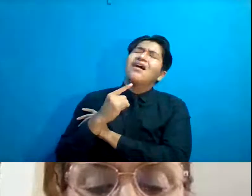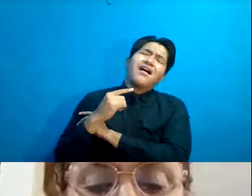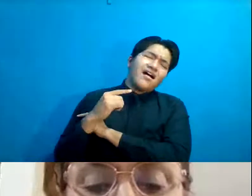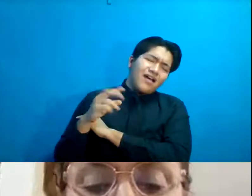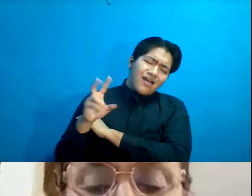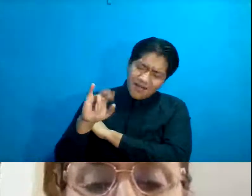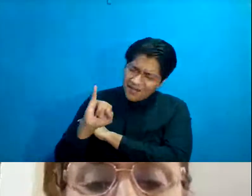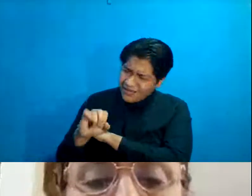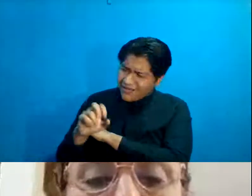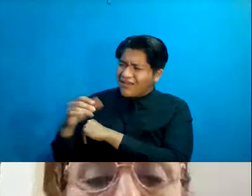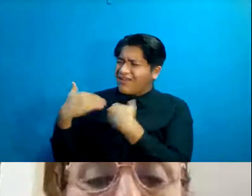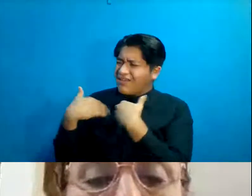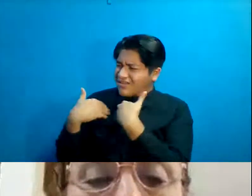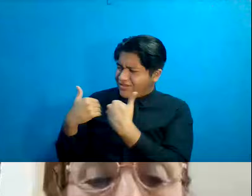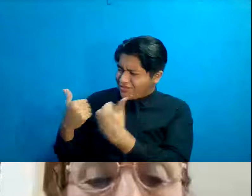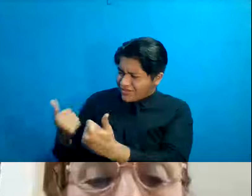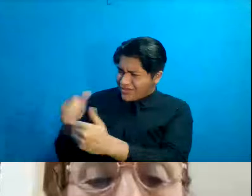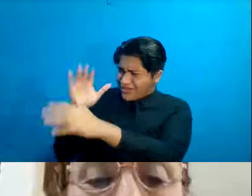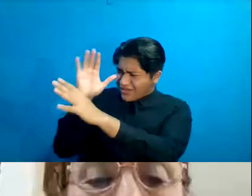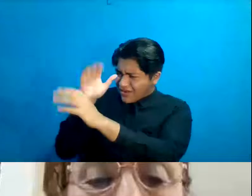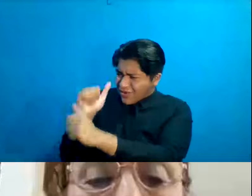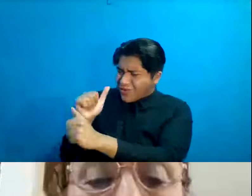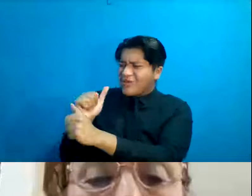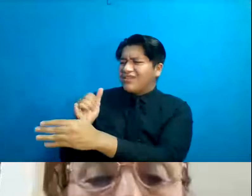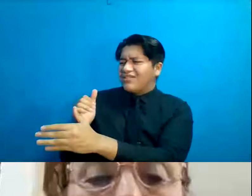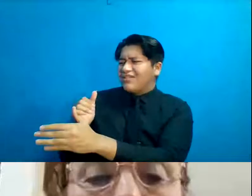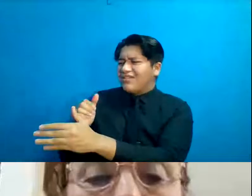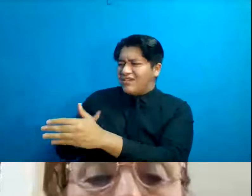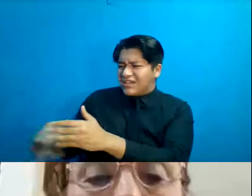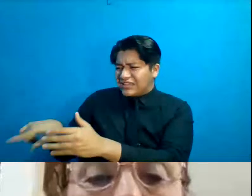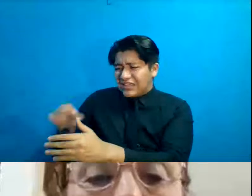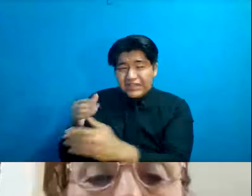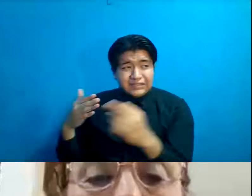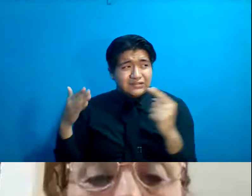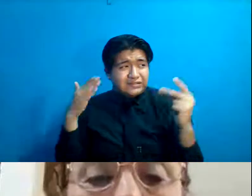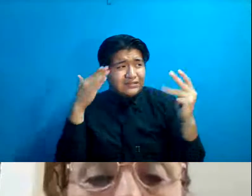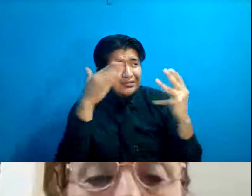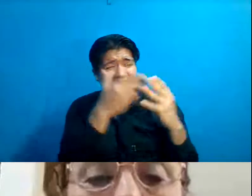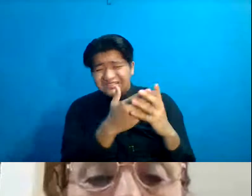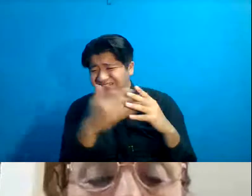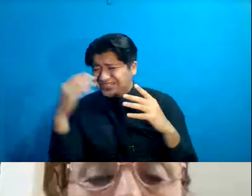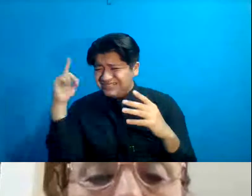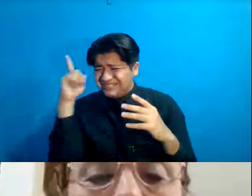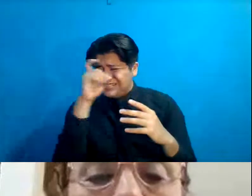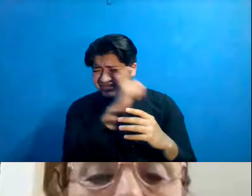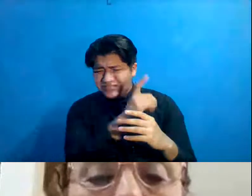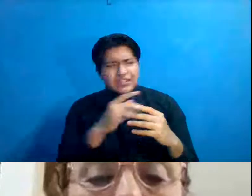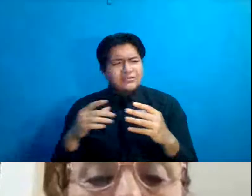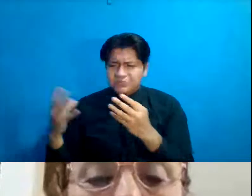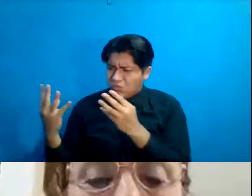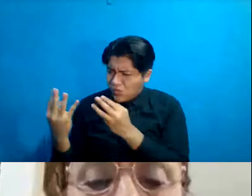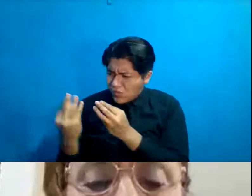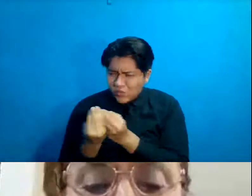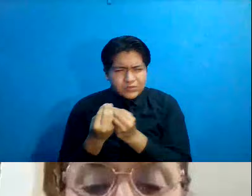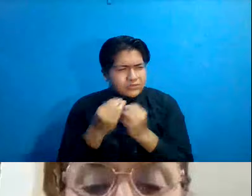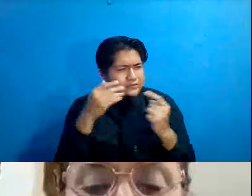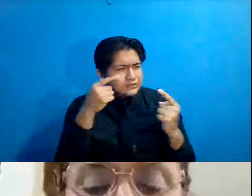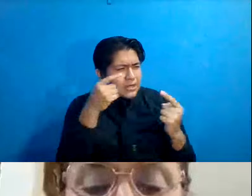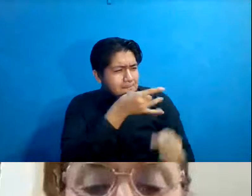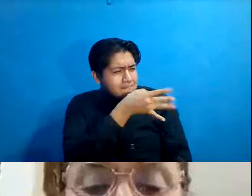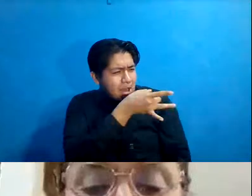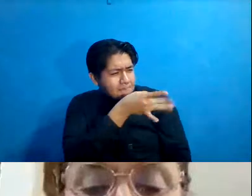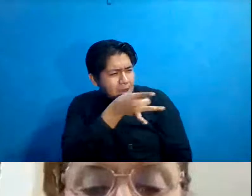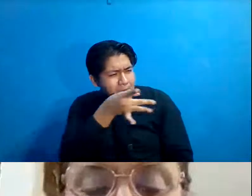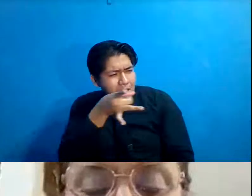apropiarse también de los retos que tienen para poder irlo resolviendo juntos, etcétera, ¿no? Pero en este